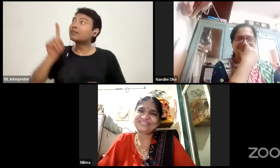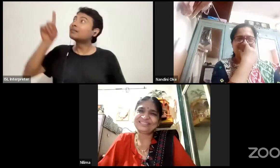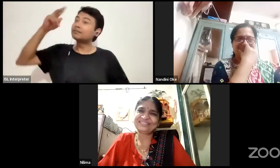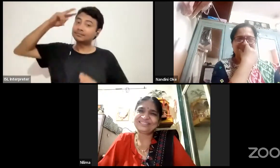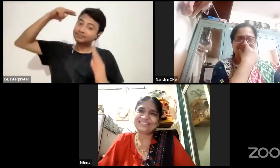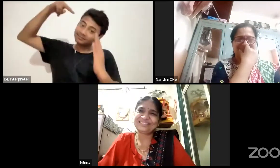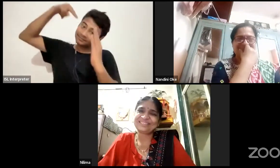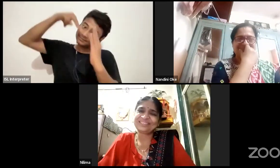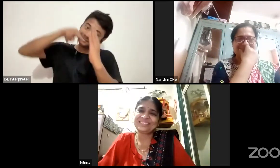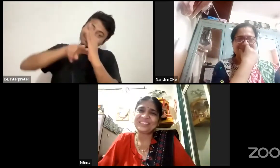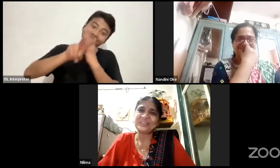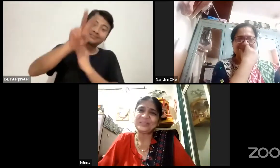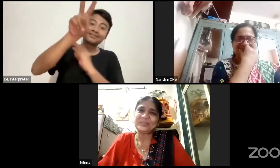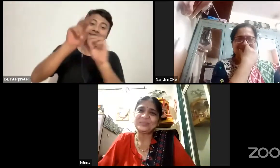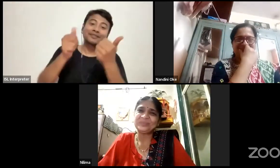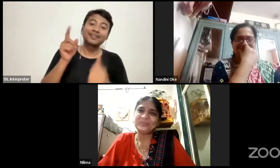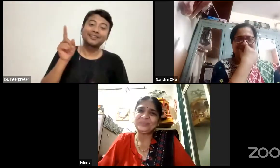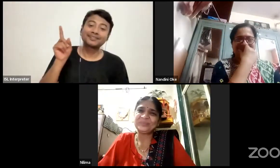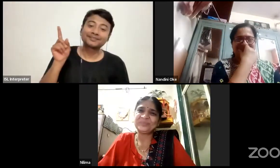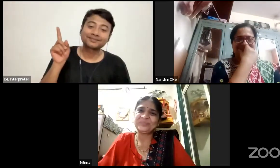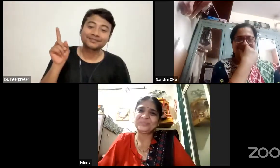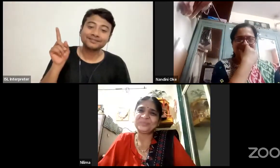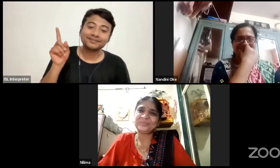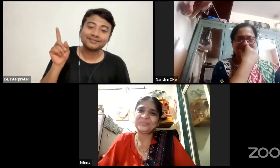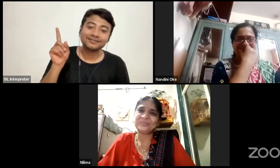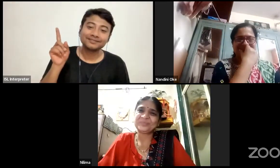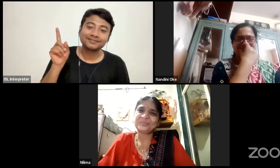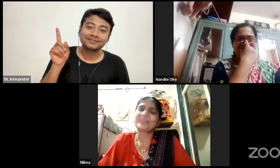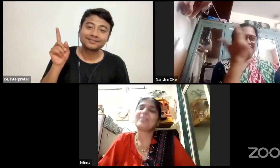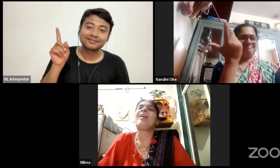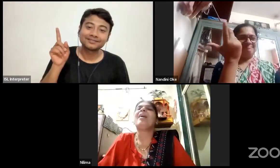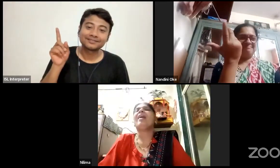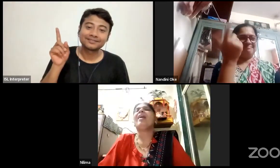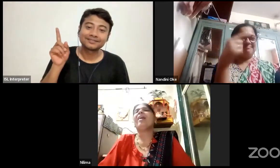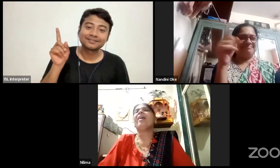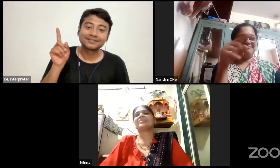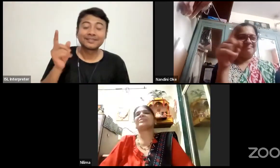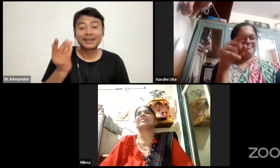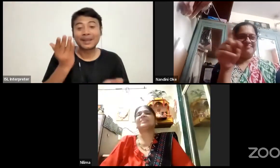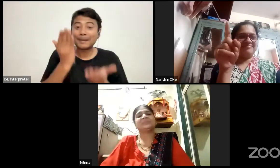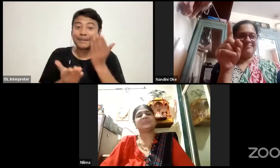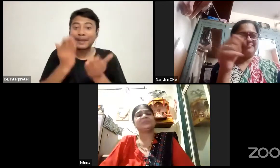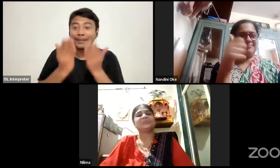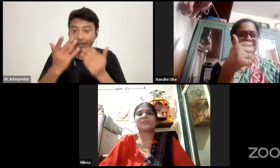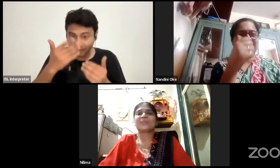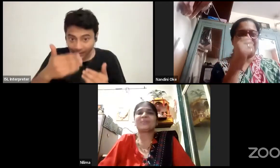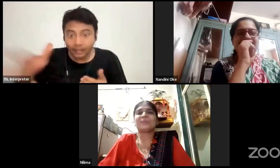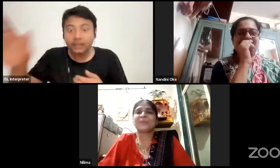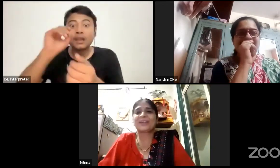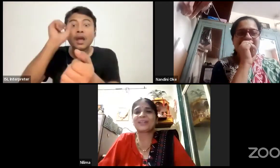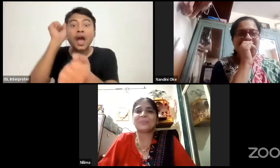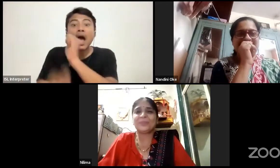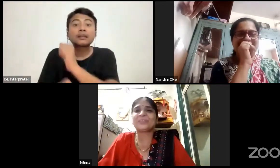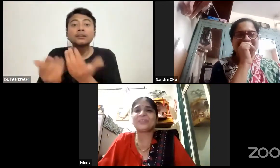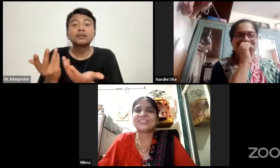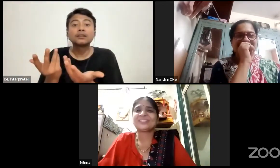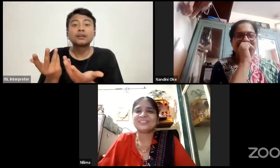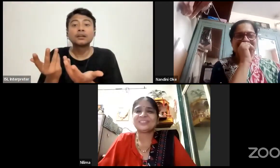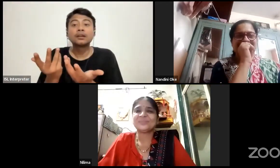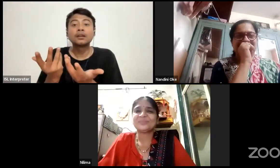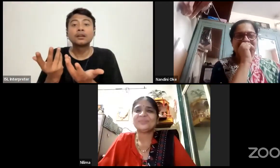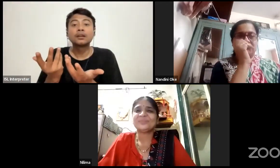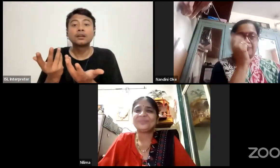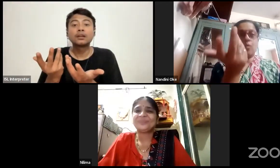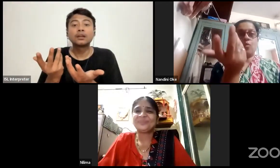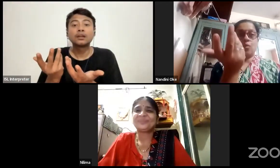थी वहां भगवान ने हमें सुई का दर्द दे के ही छोड़ दिया। तो भगवान की जो योजना है ना, बहुत